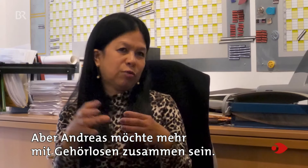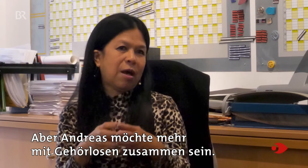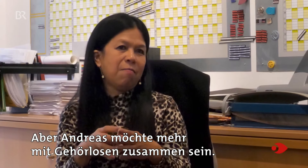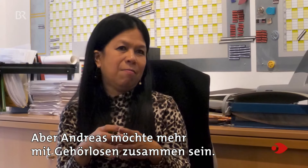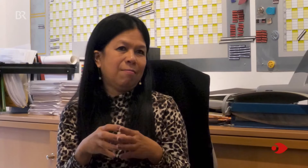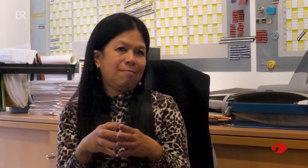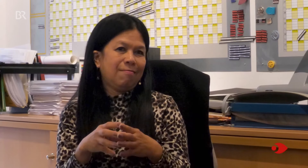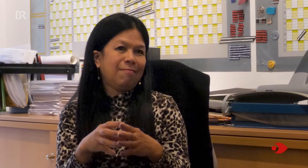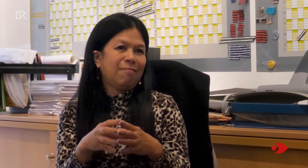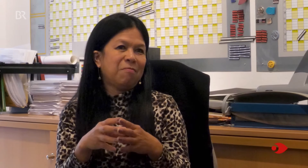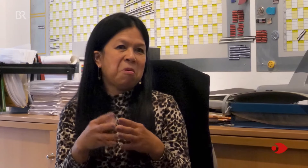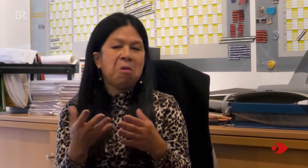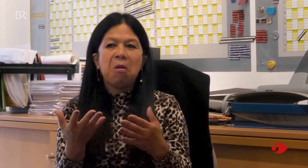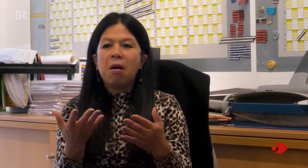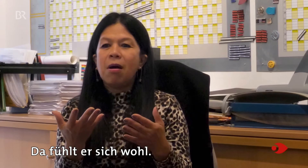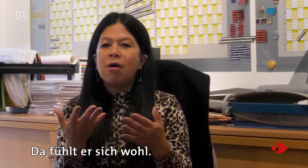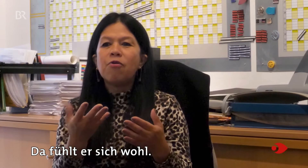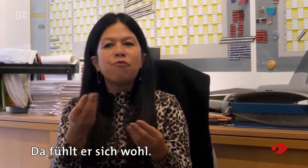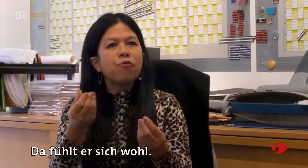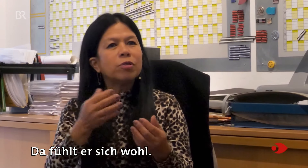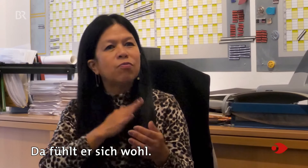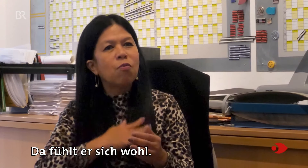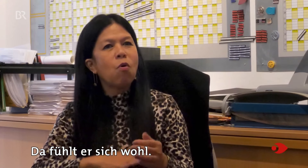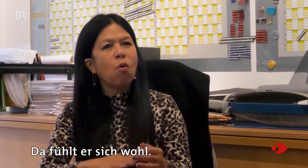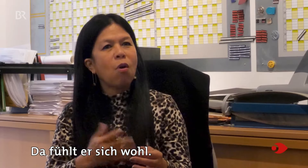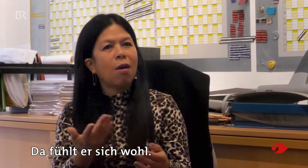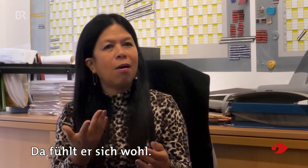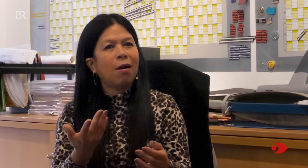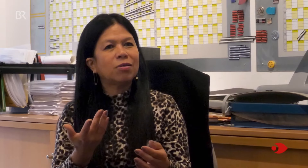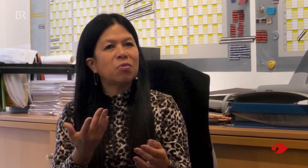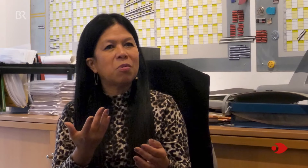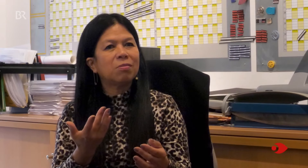sein. Da fühlt er sich wohl.